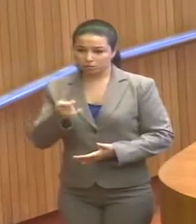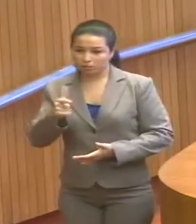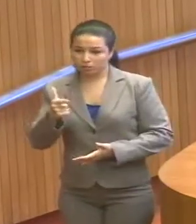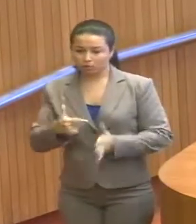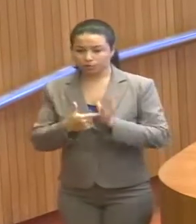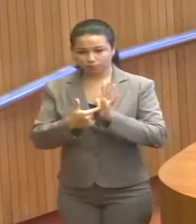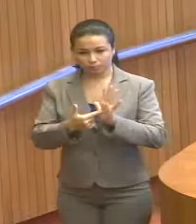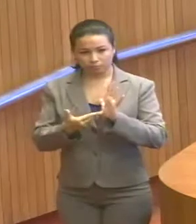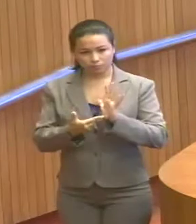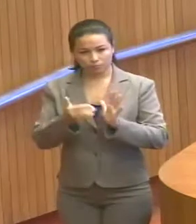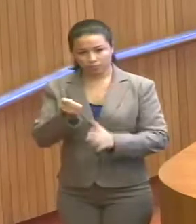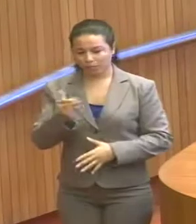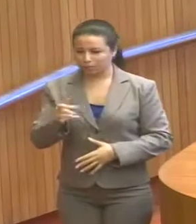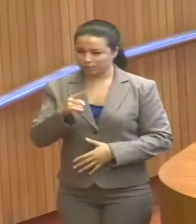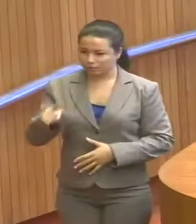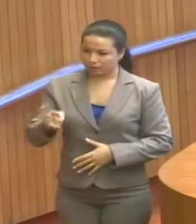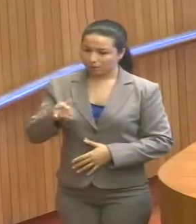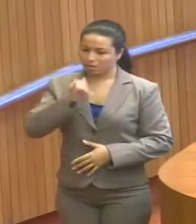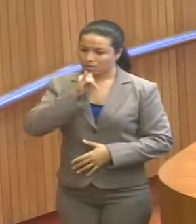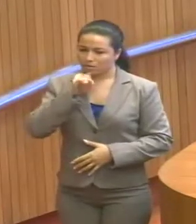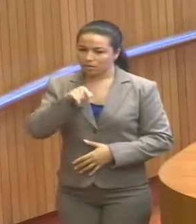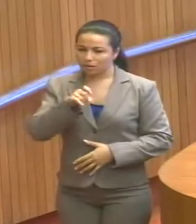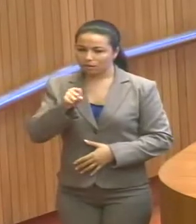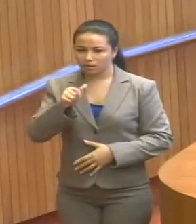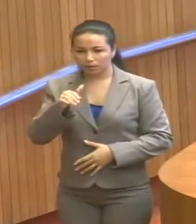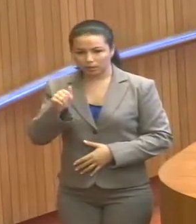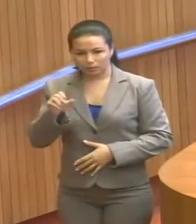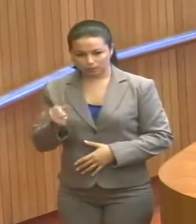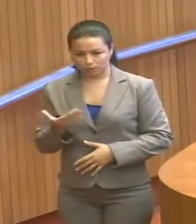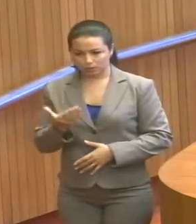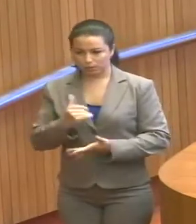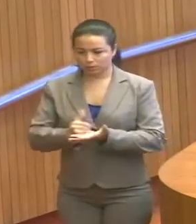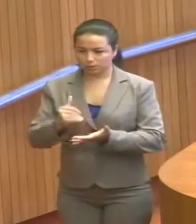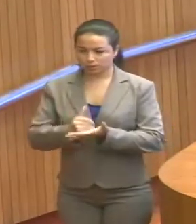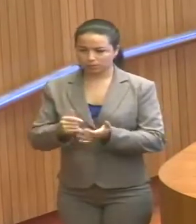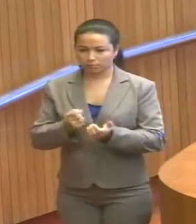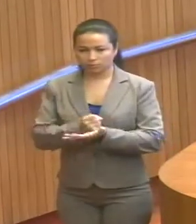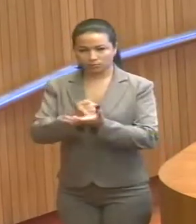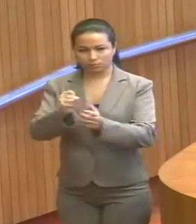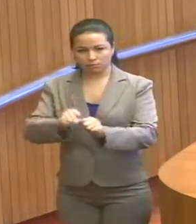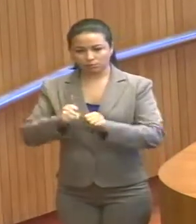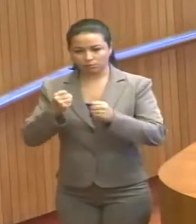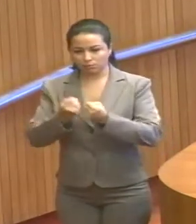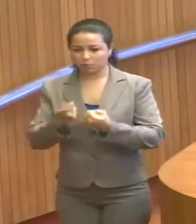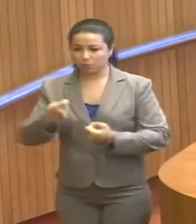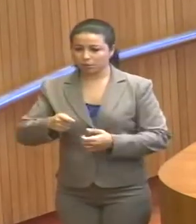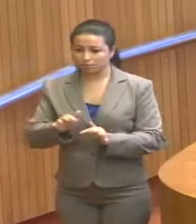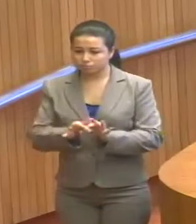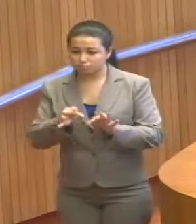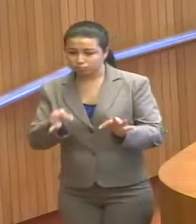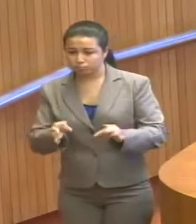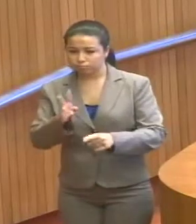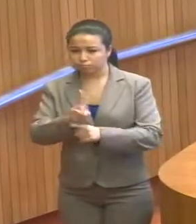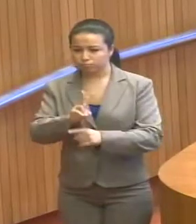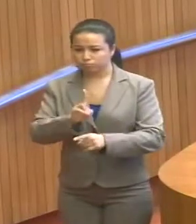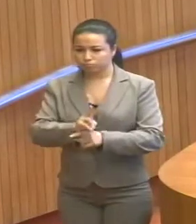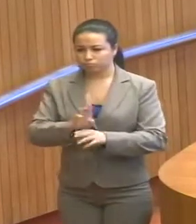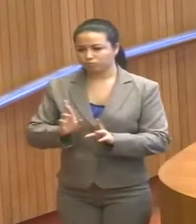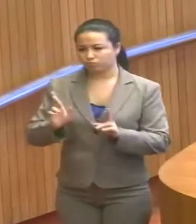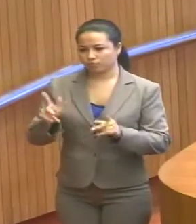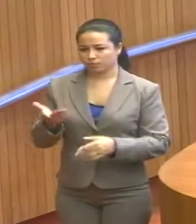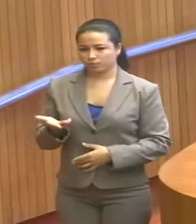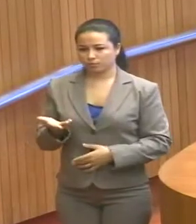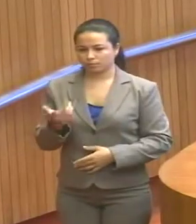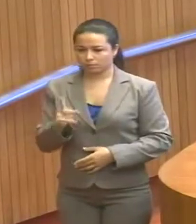apresentar uma ação por parte, por exemplo, das SENCAS. A Secretaria de Assistência Social deveria minimamente fazer um atendimento